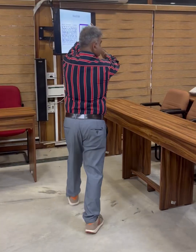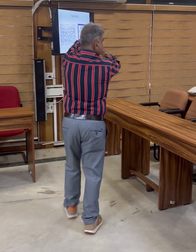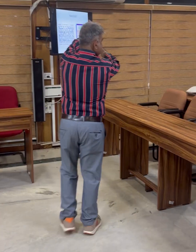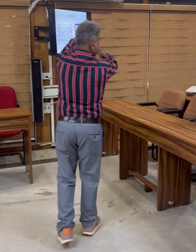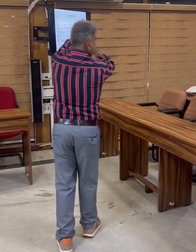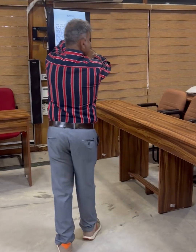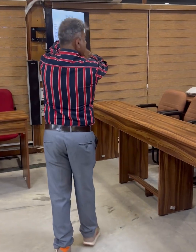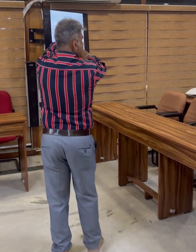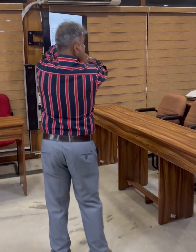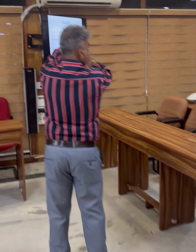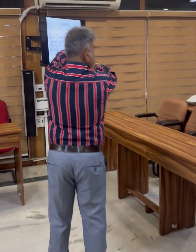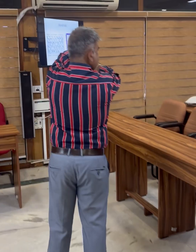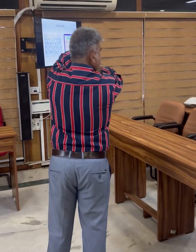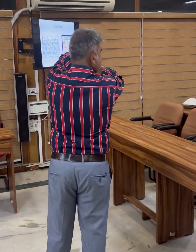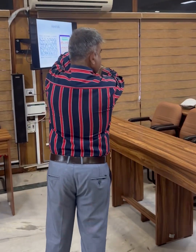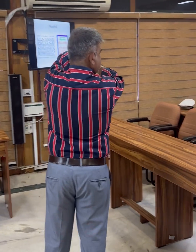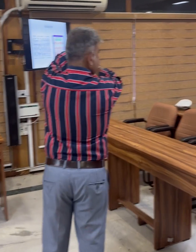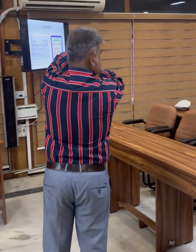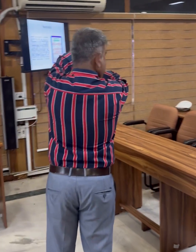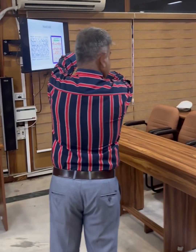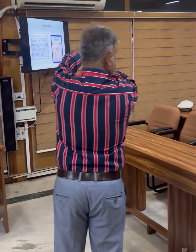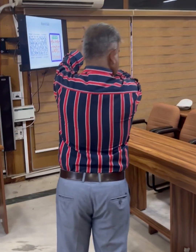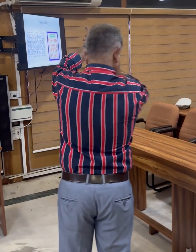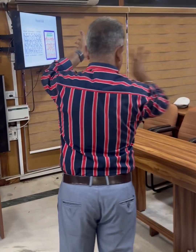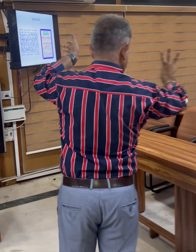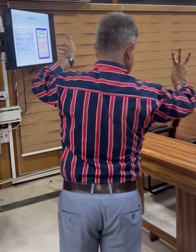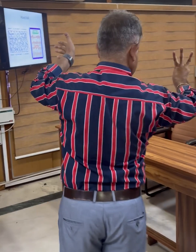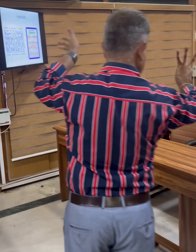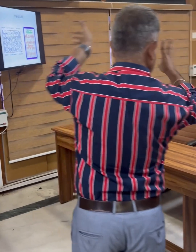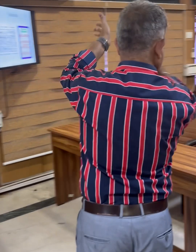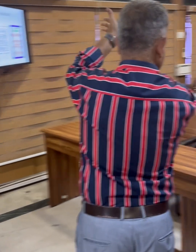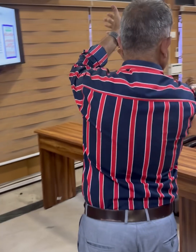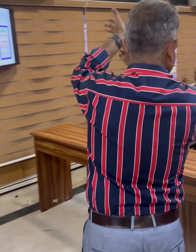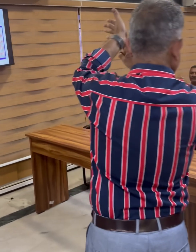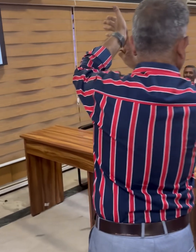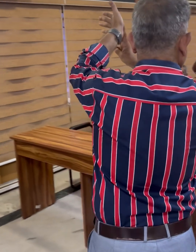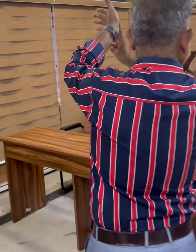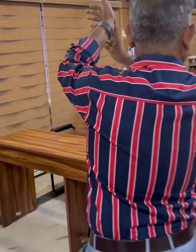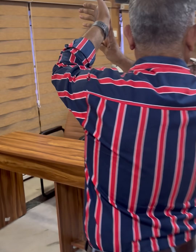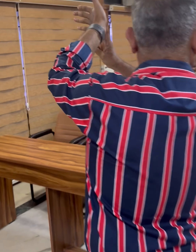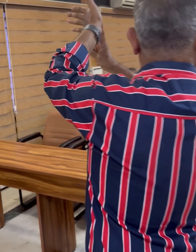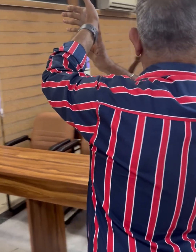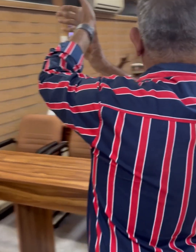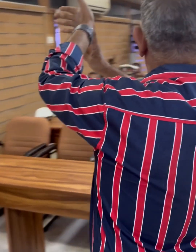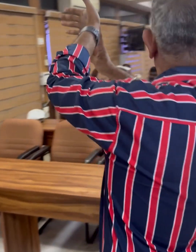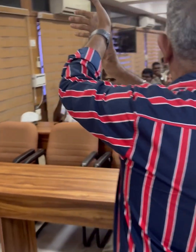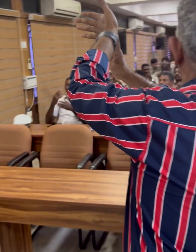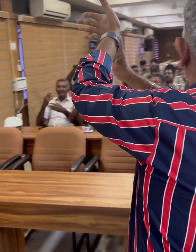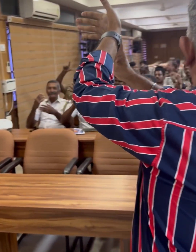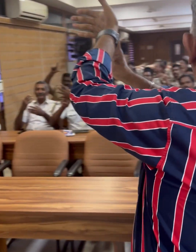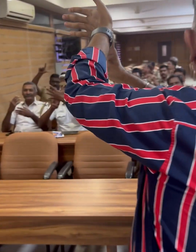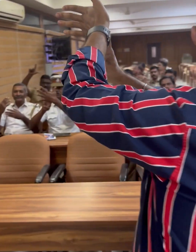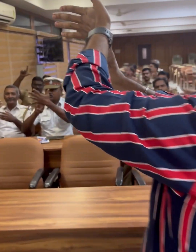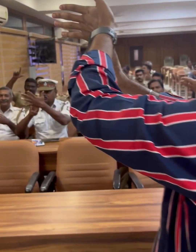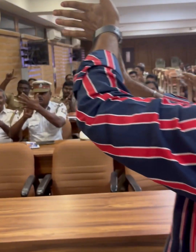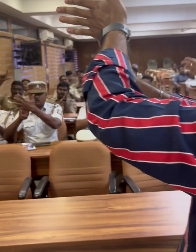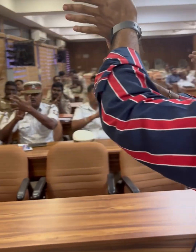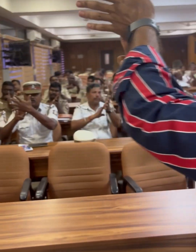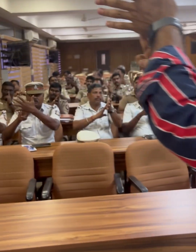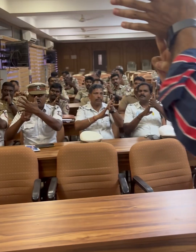பிகாஸ் சைன் லாங்குவேஜ்ல வந்துட்டு 2 ஹேண்ட் ஆல்பபெட் இருக்கும் பிளஸ் ஒரு ஹேண்ட் ஆல்பபெட், சிங்கிள் ஹேண்டட் ஆல்பபெட், டபுள் ஹேண்டட்